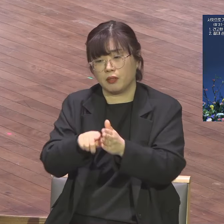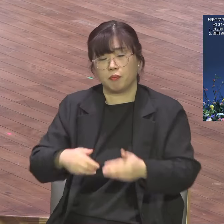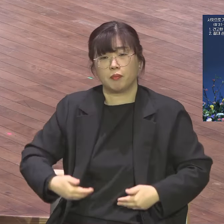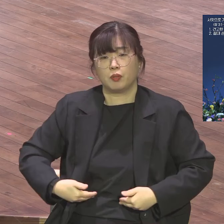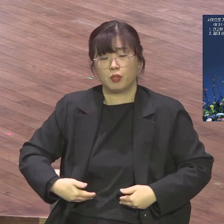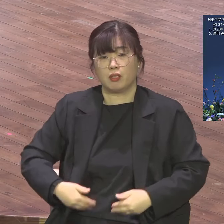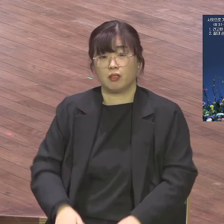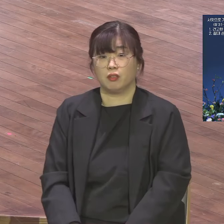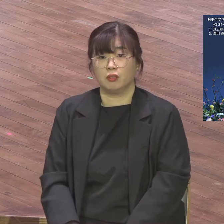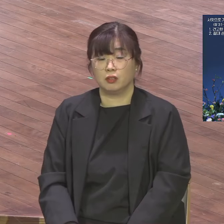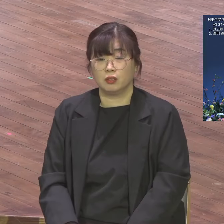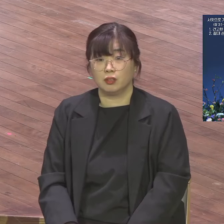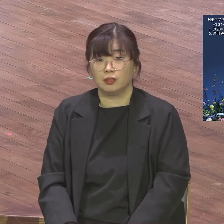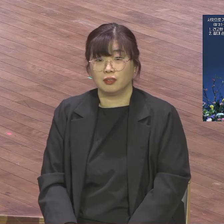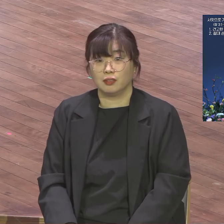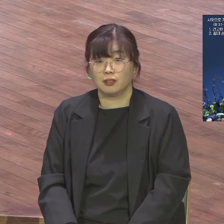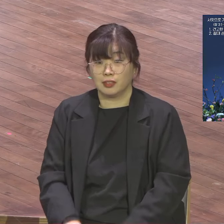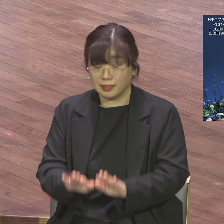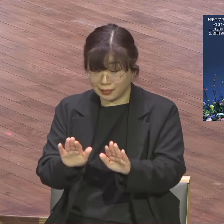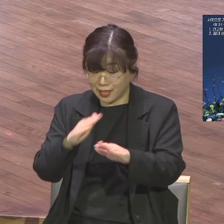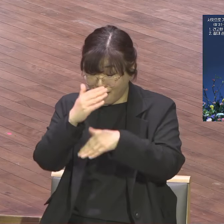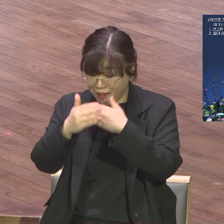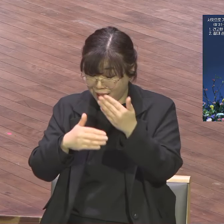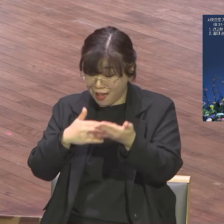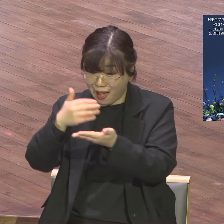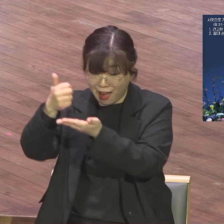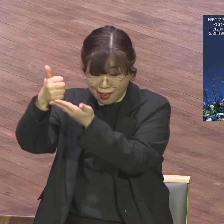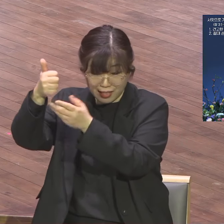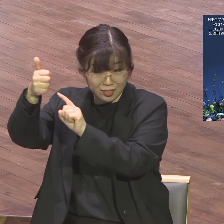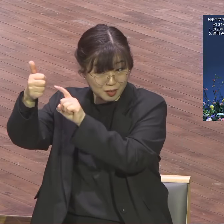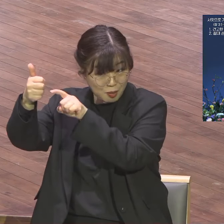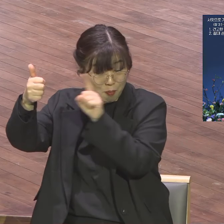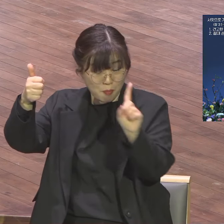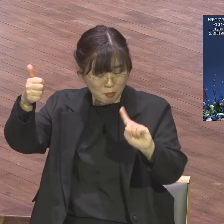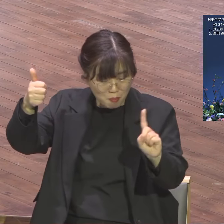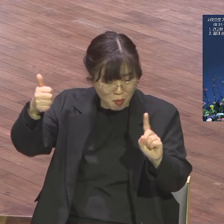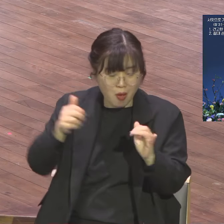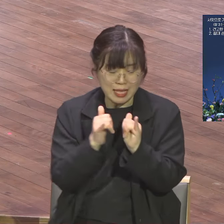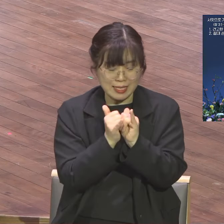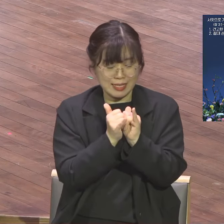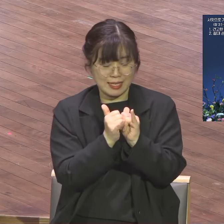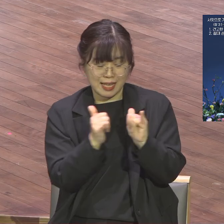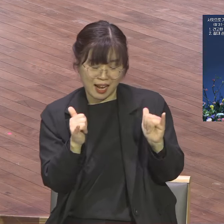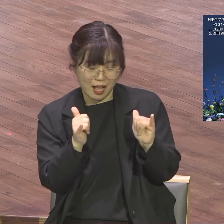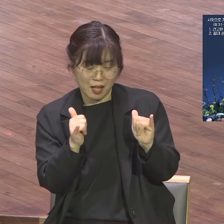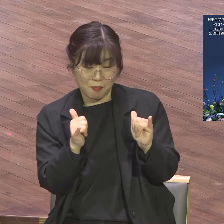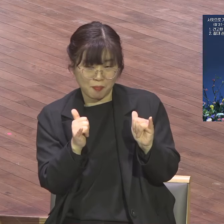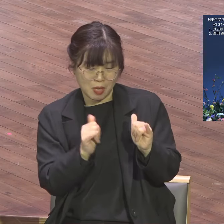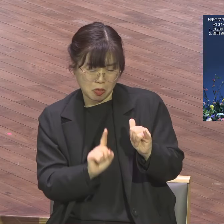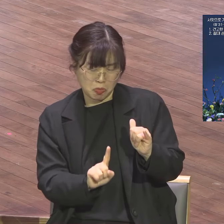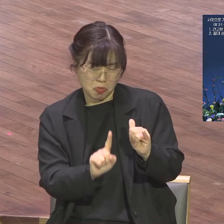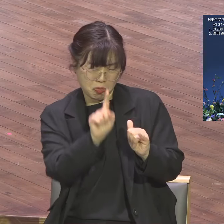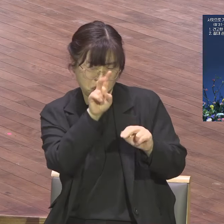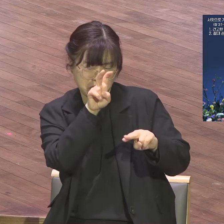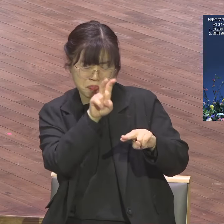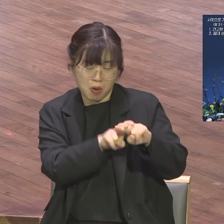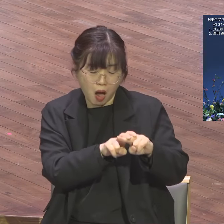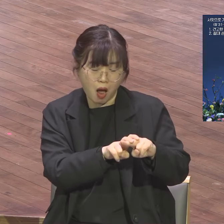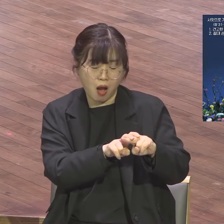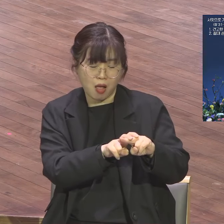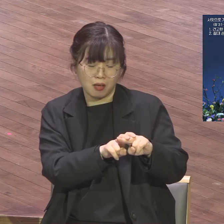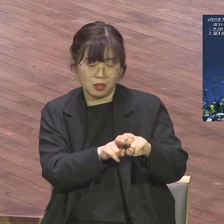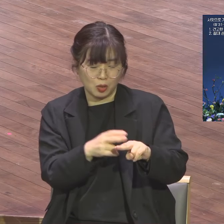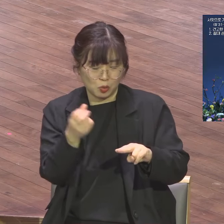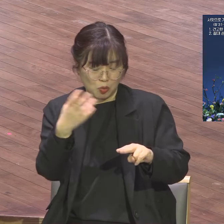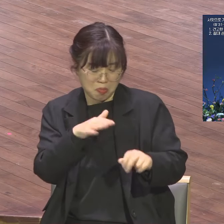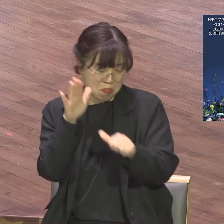사람을 높이고 낮추고 크고 작고 귀하고 천하게 인본주의 서가지고 높아질 하지 말고 하나님이 높여줄 거 줄